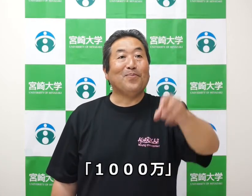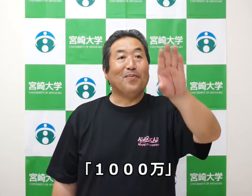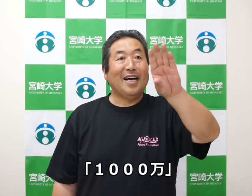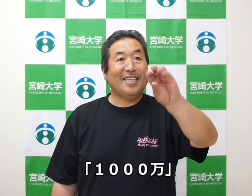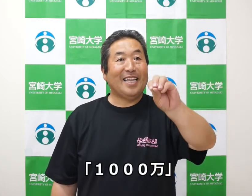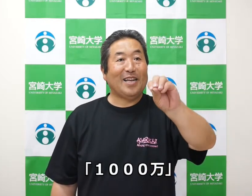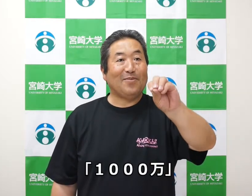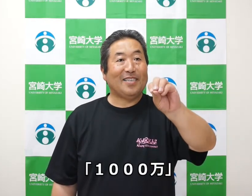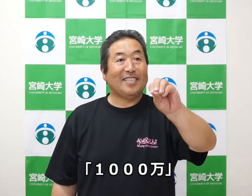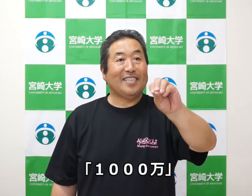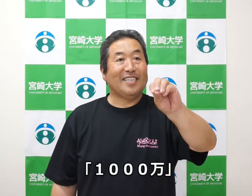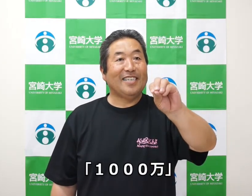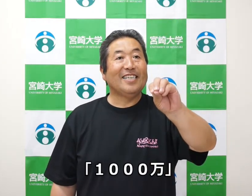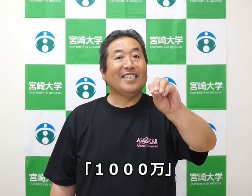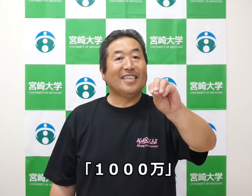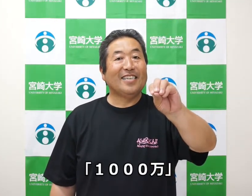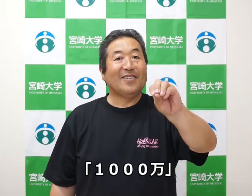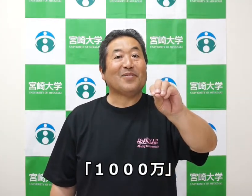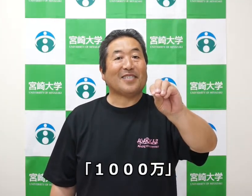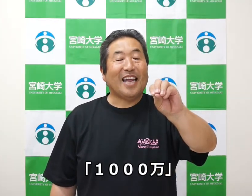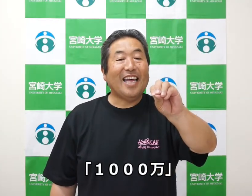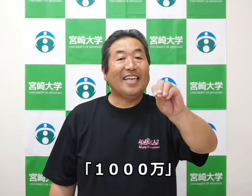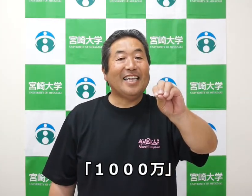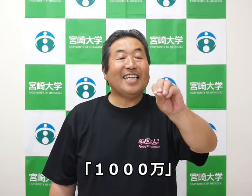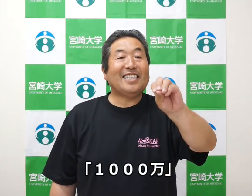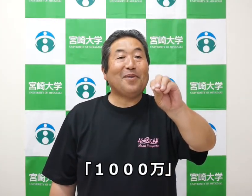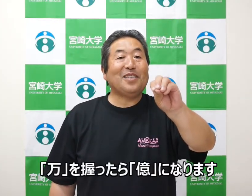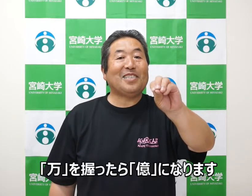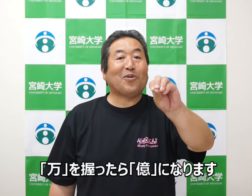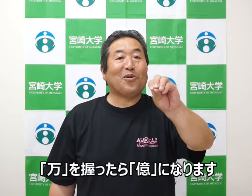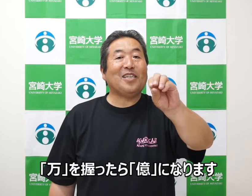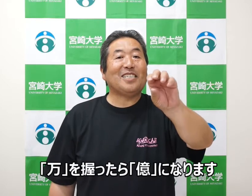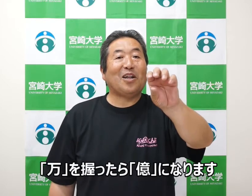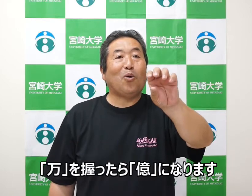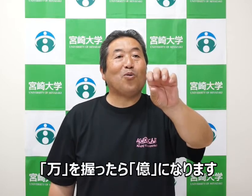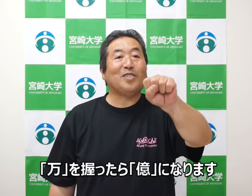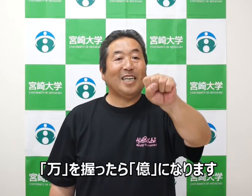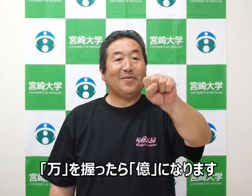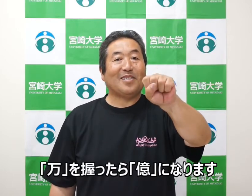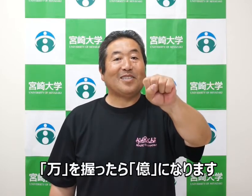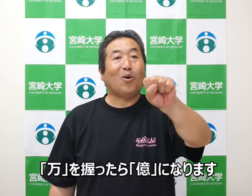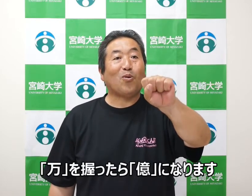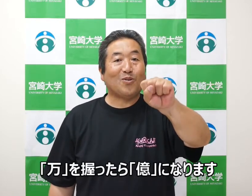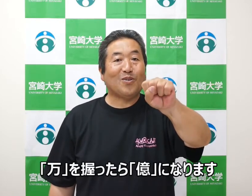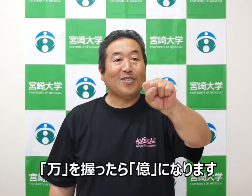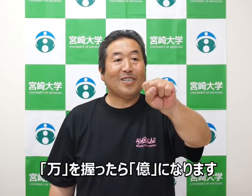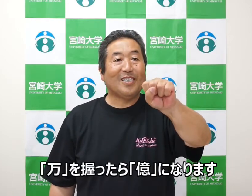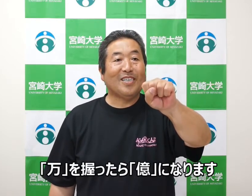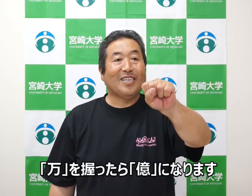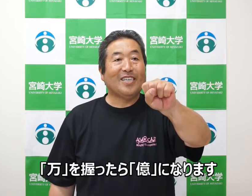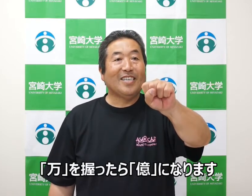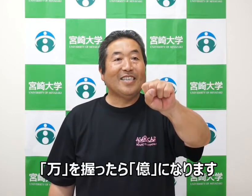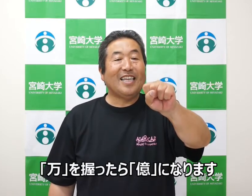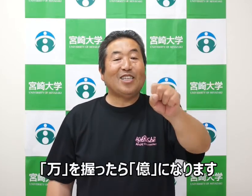1000万ってなります。わかりますかね。でちなみにですね、これに握ったら奥になります。奥で長